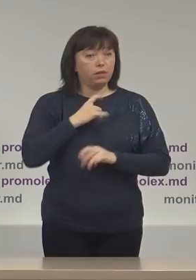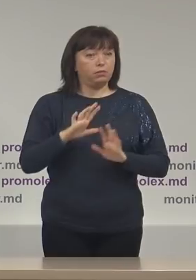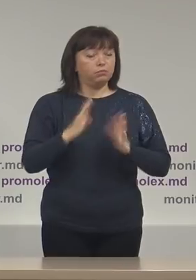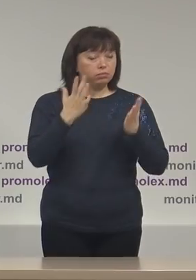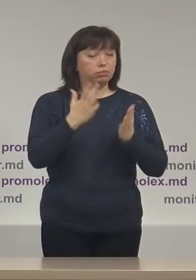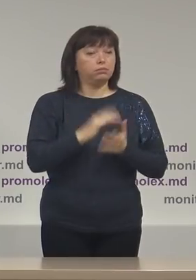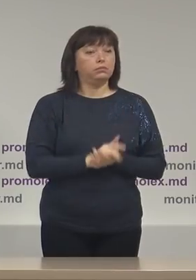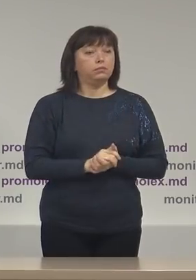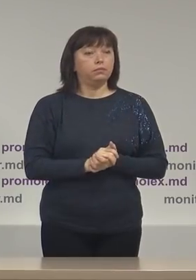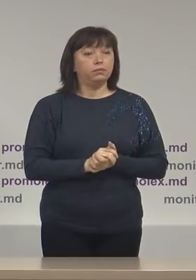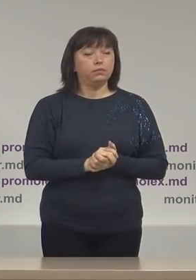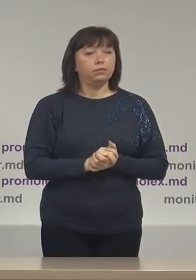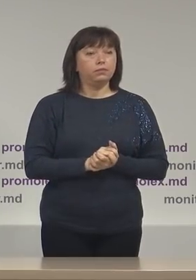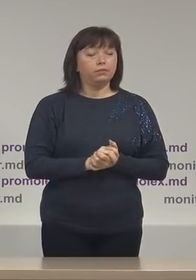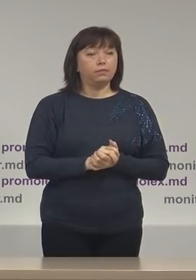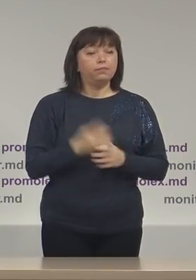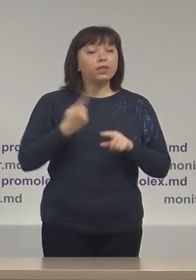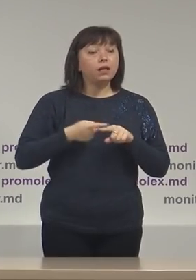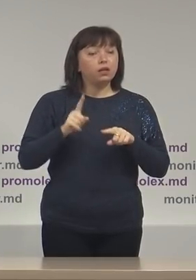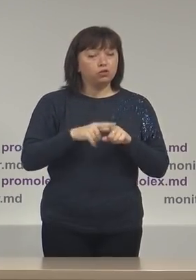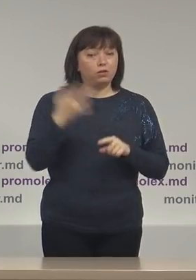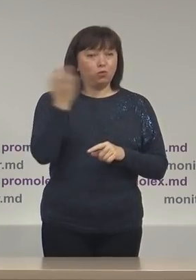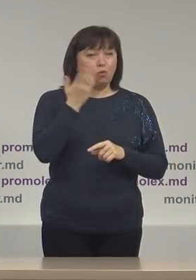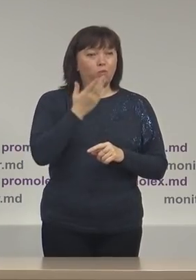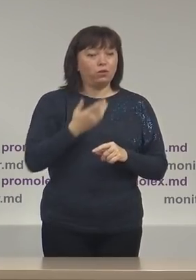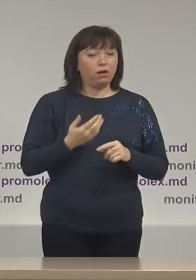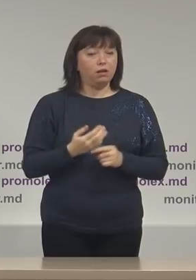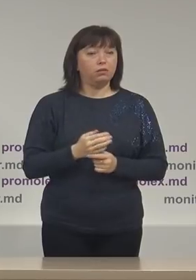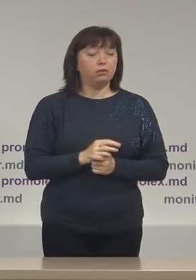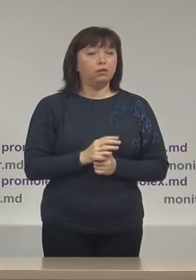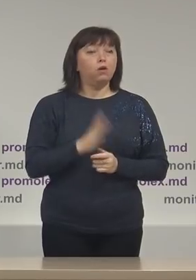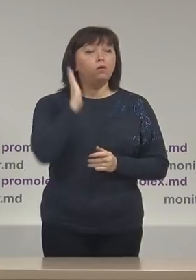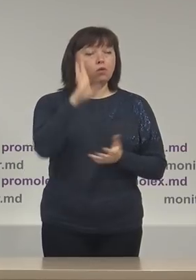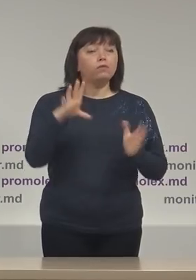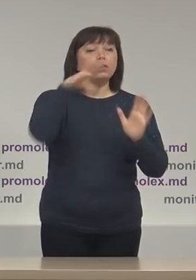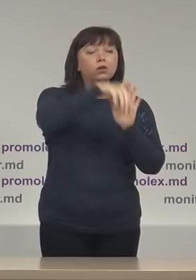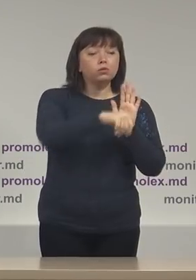partea observatorilor. În acest comunicat, fiind incluse